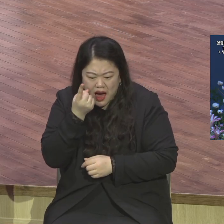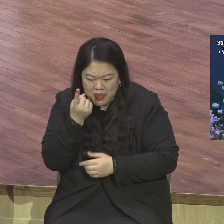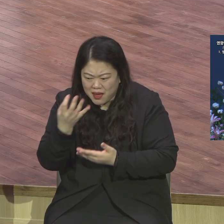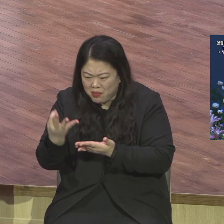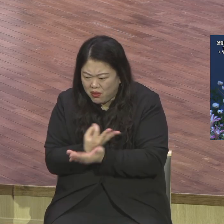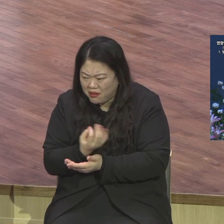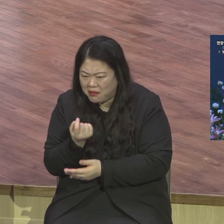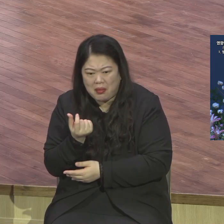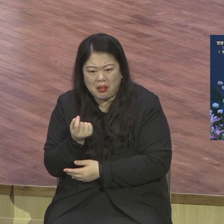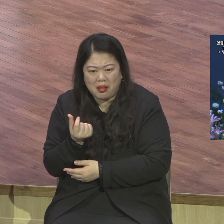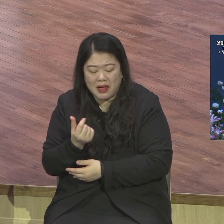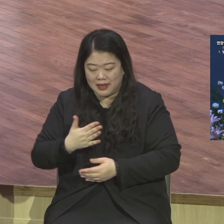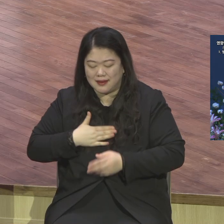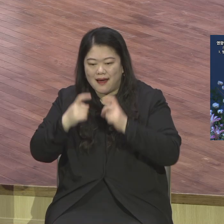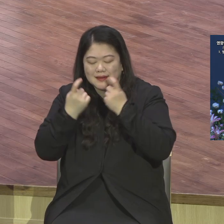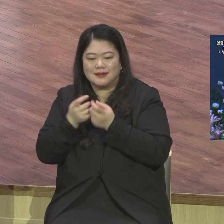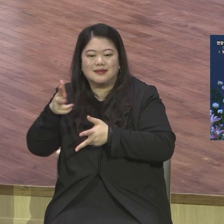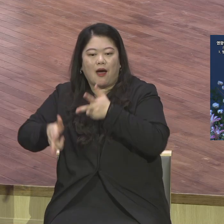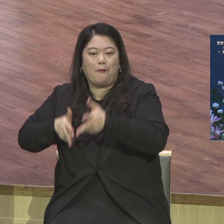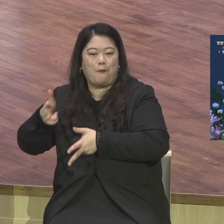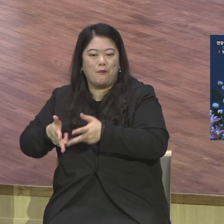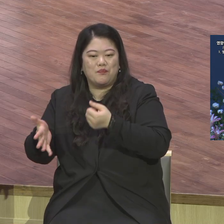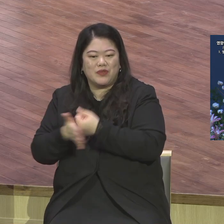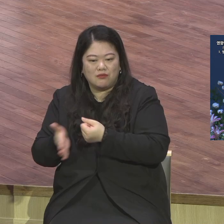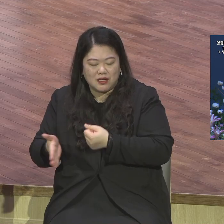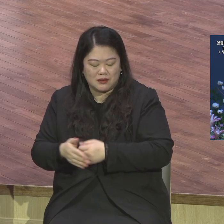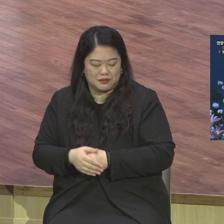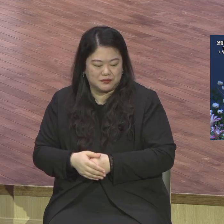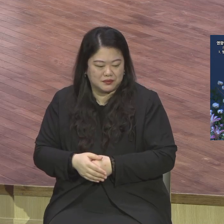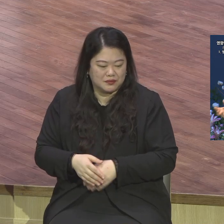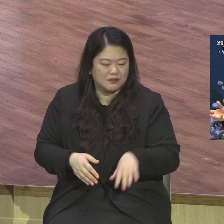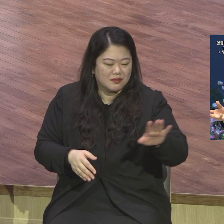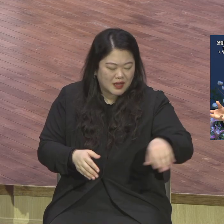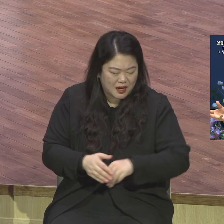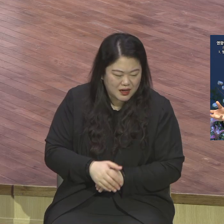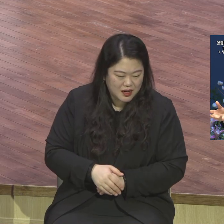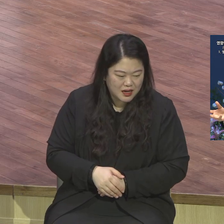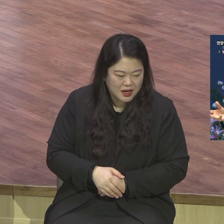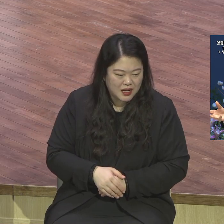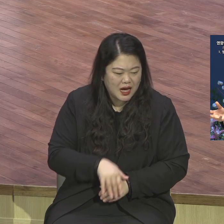사업하는데 내가 이런 말도 야 평생 주는 사람은 평생